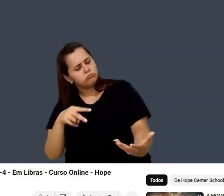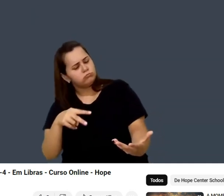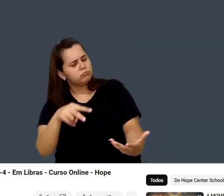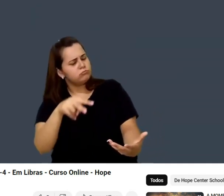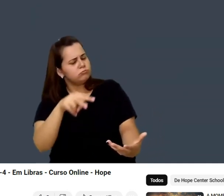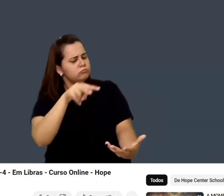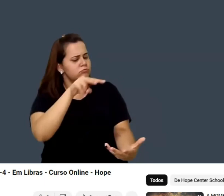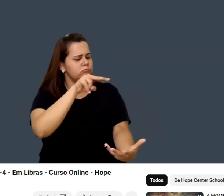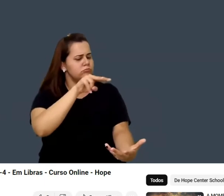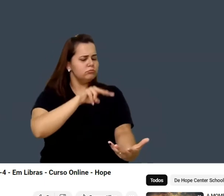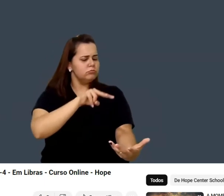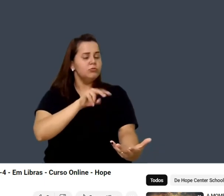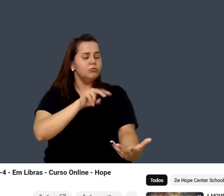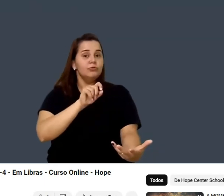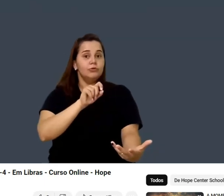terra